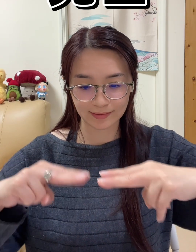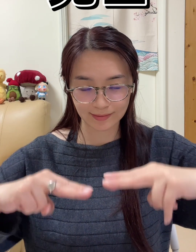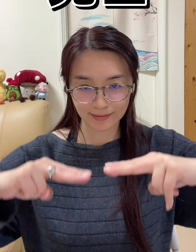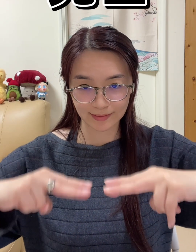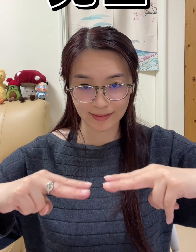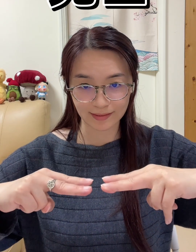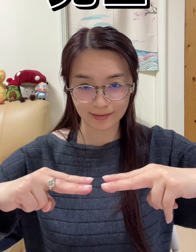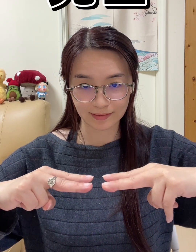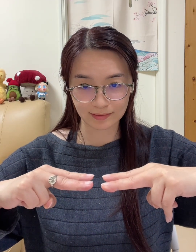見，